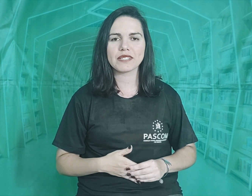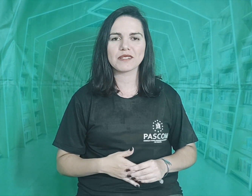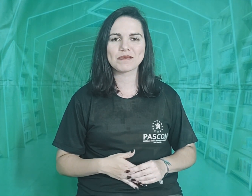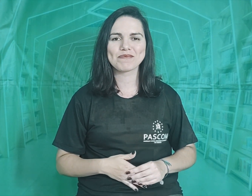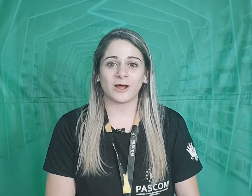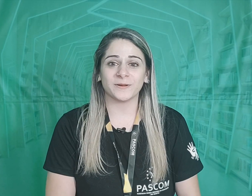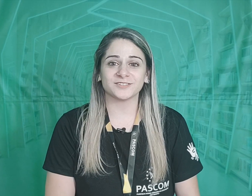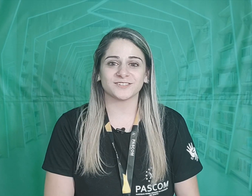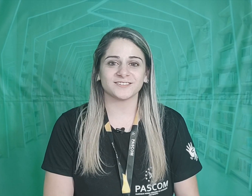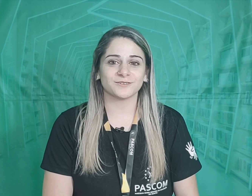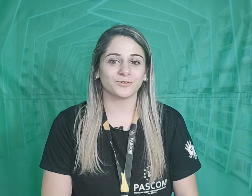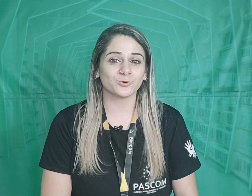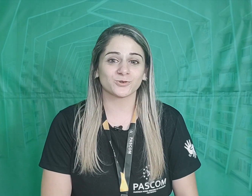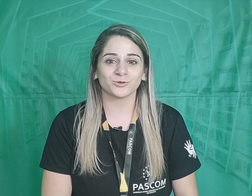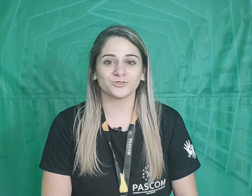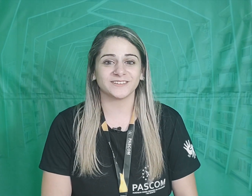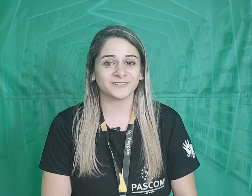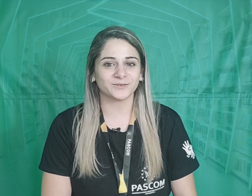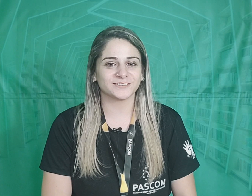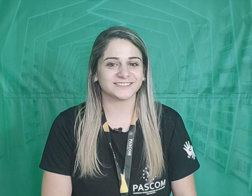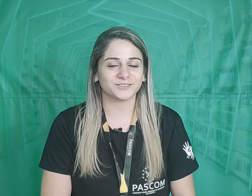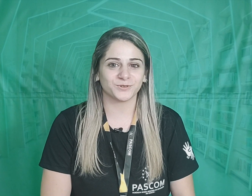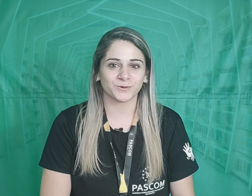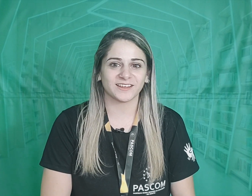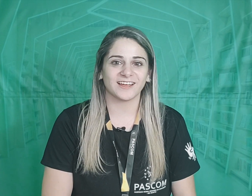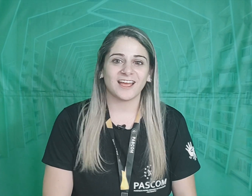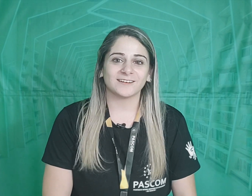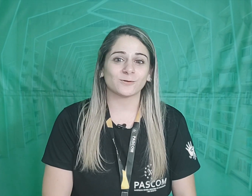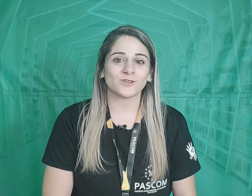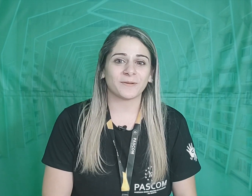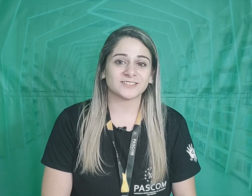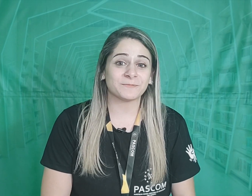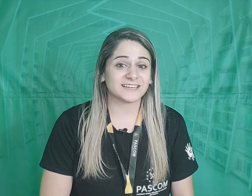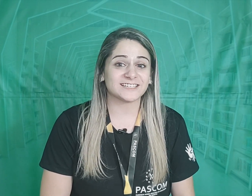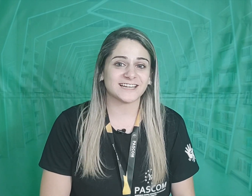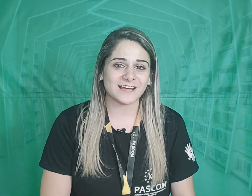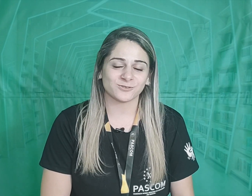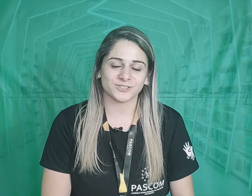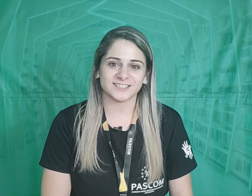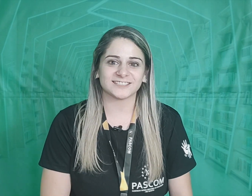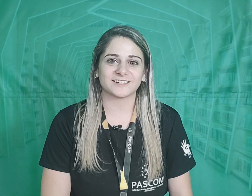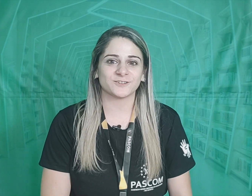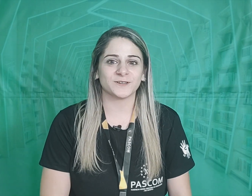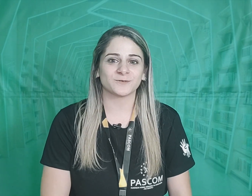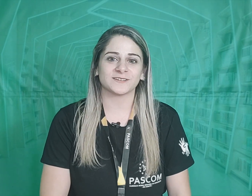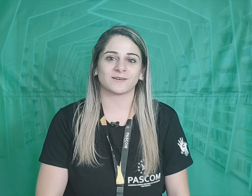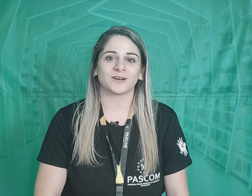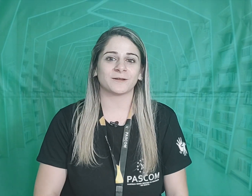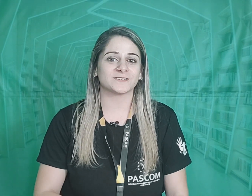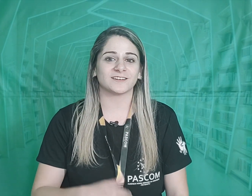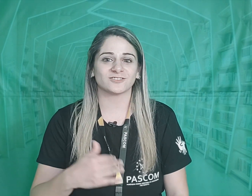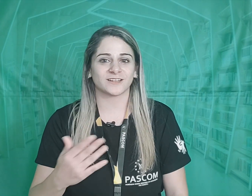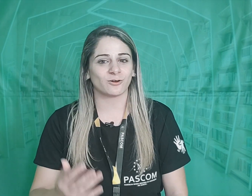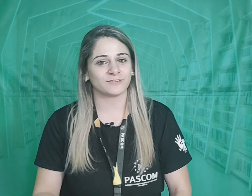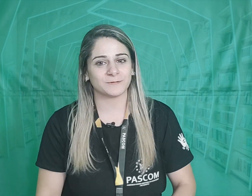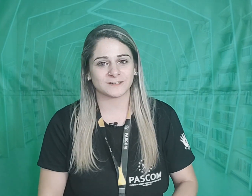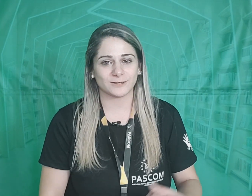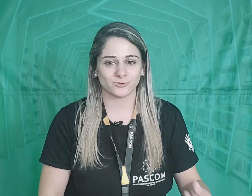paróquia. Realmente a gente viu os surdos vindo, a gente viu que não só mais na missa das 10, onde a gente transmite, mas agora na missa das 19, na missa das